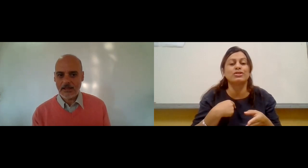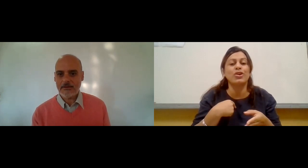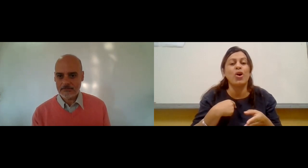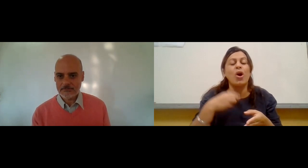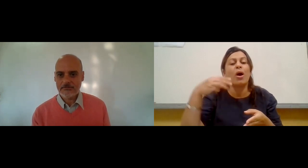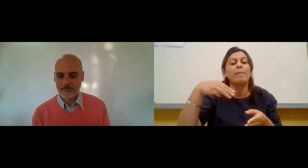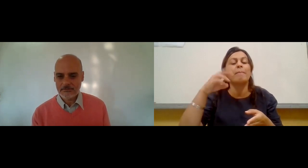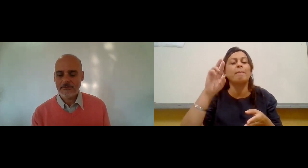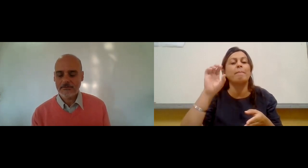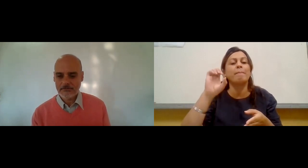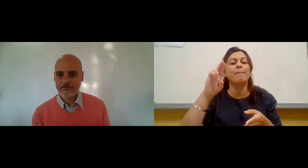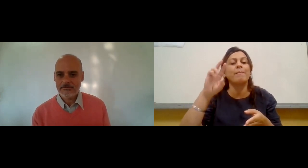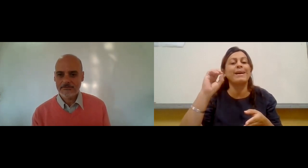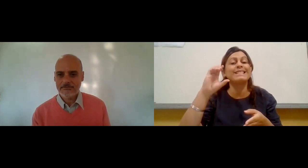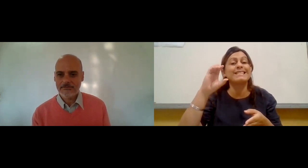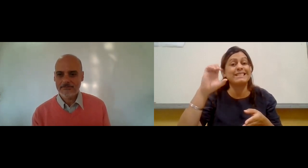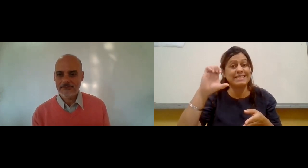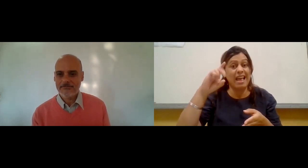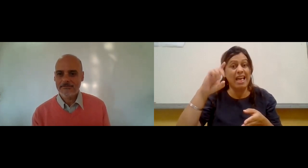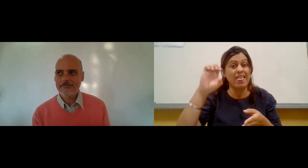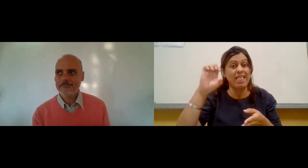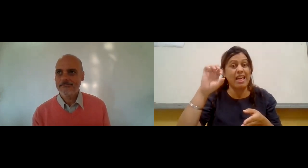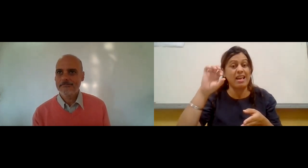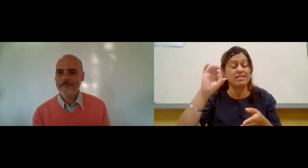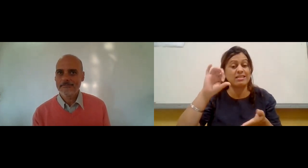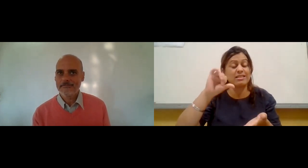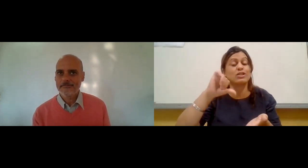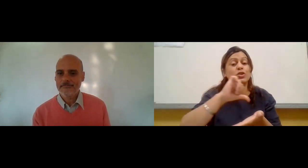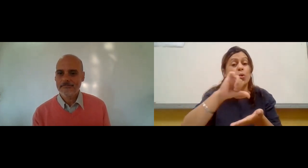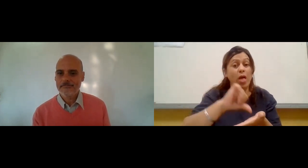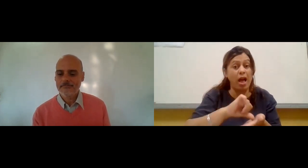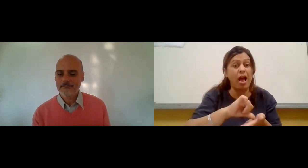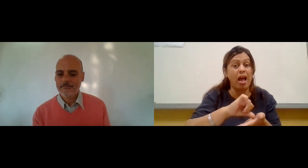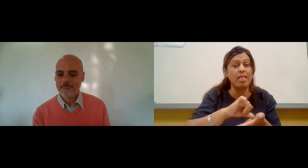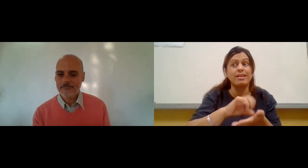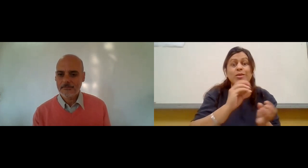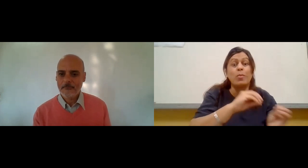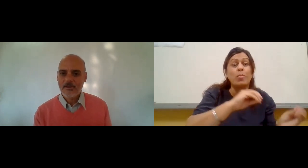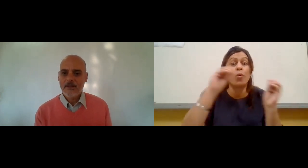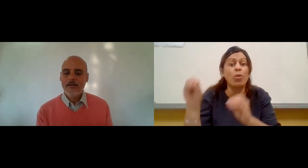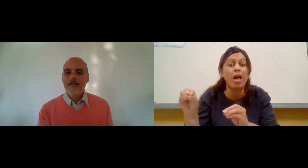ir más o Claro. menos planificando todo. No sé si ya hay alguna idea vaga, al menos para tener algo sabido.